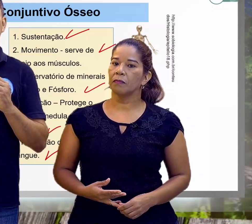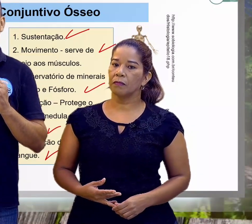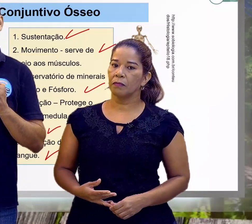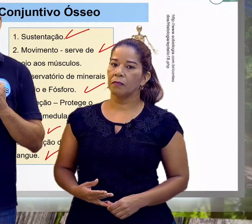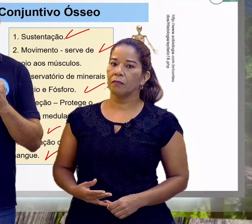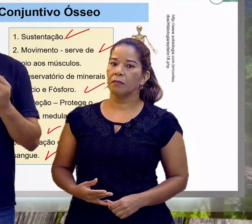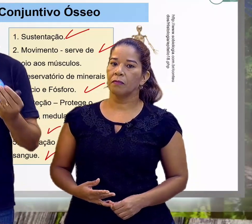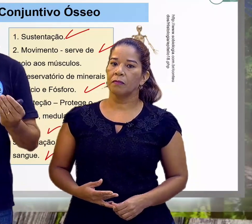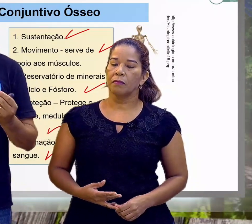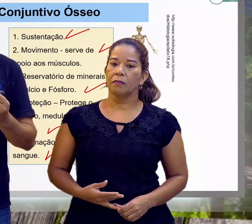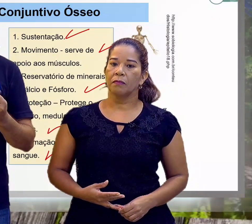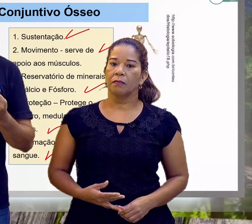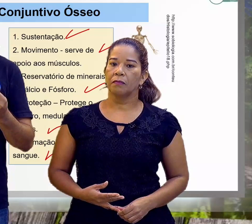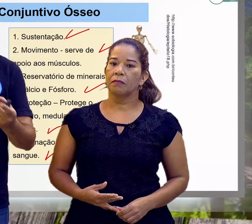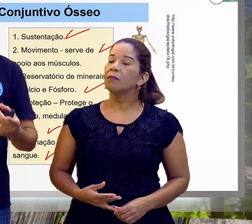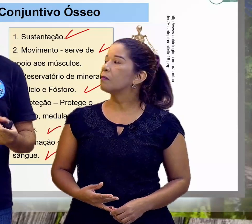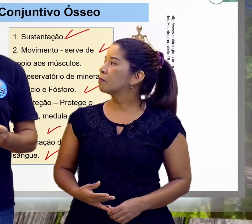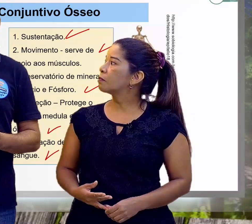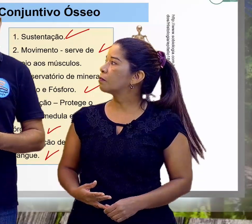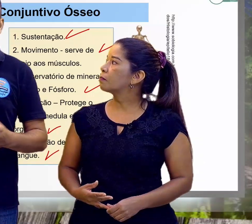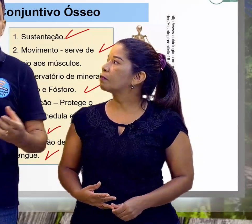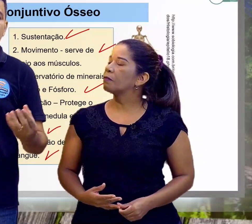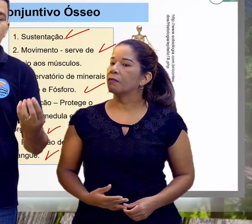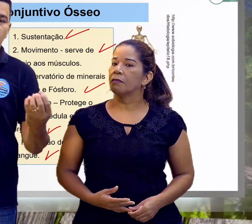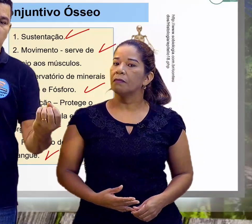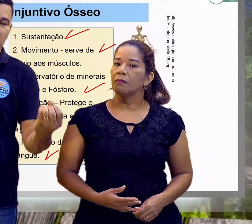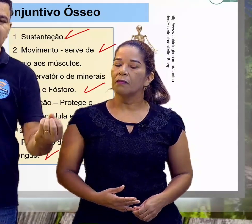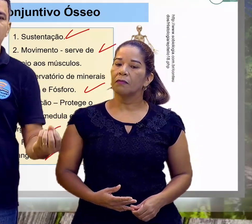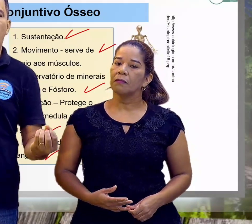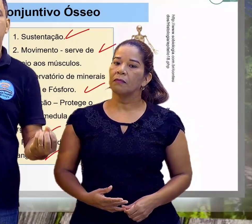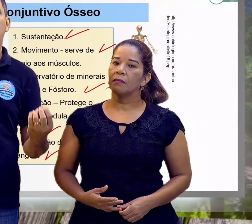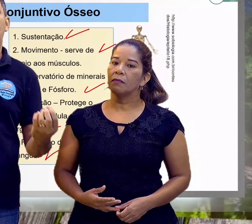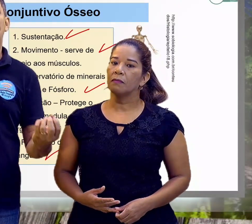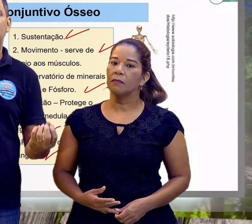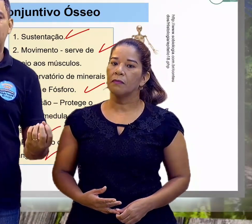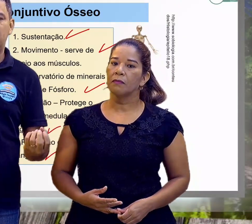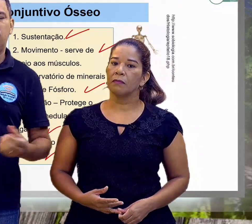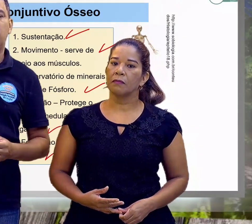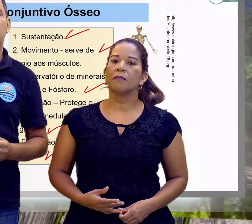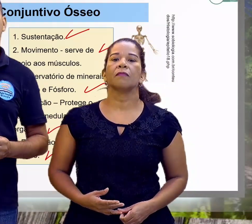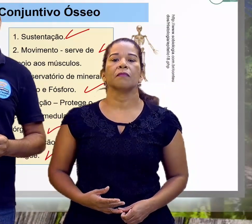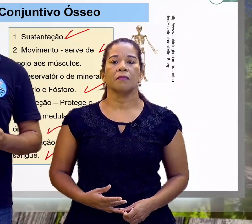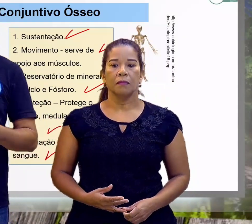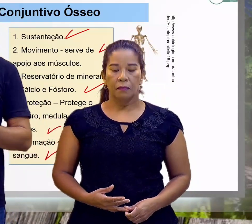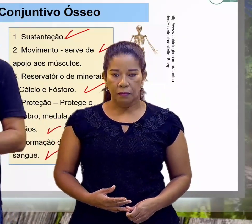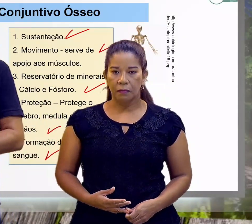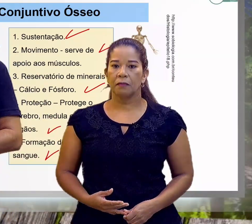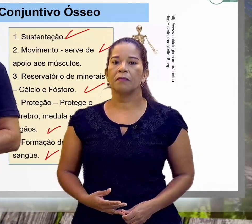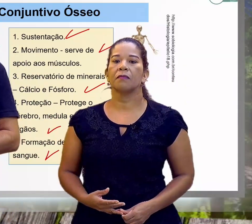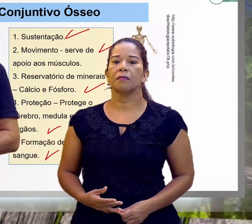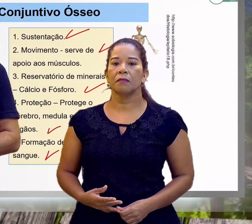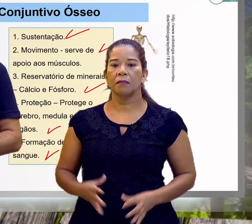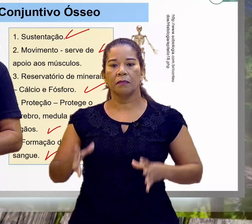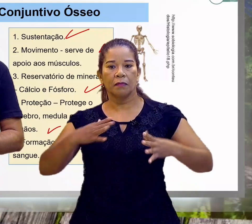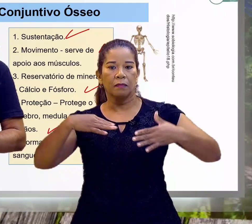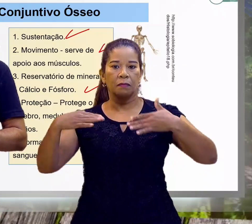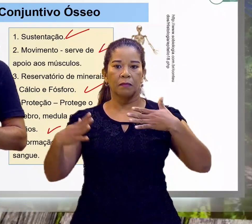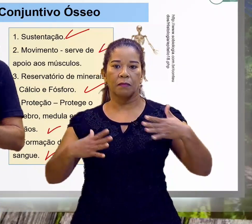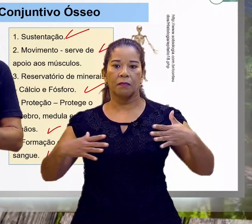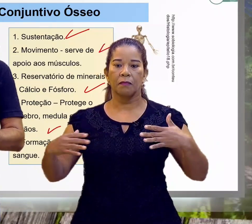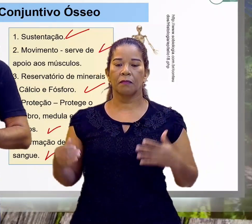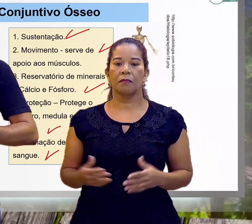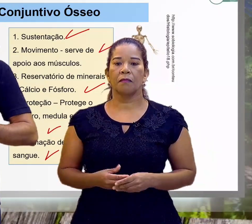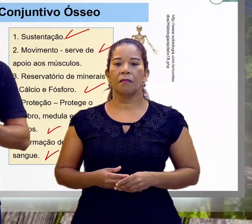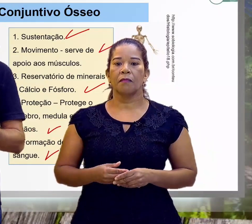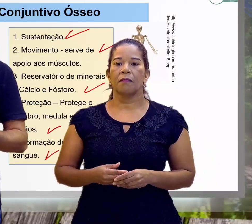outro de uma maneira assim, mais simples é que o tecido ósseo ele é mais rígido. O tecido cartilaginoso ele é um